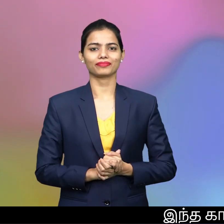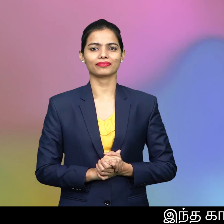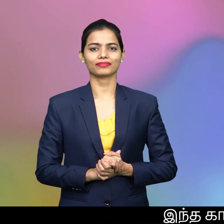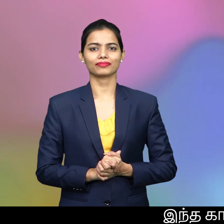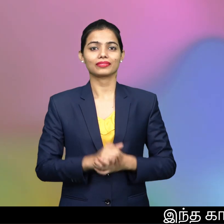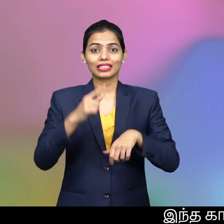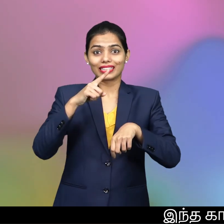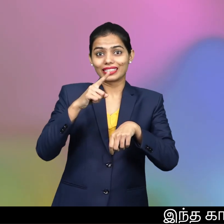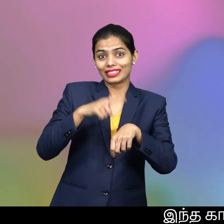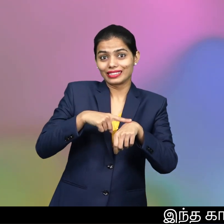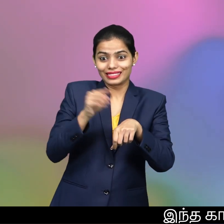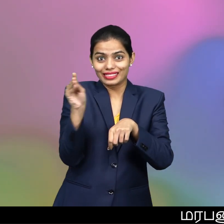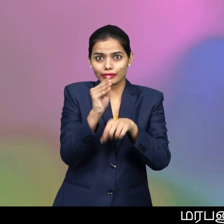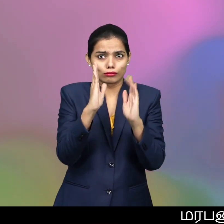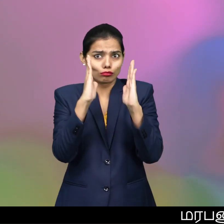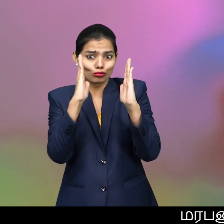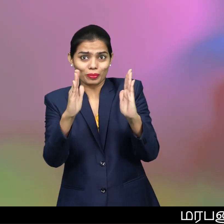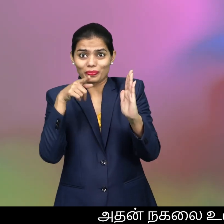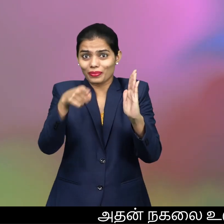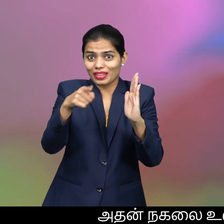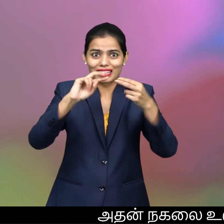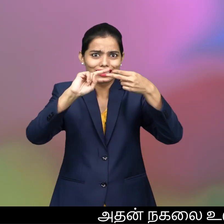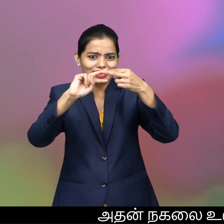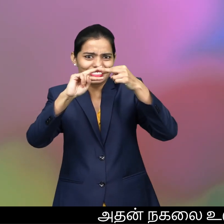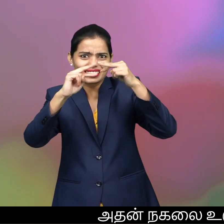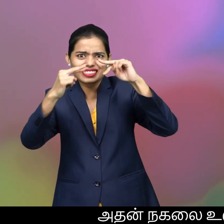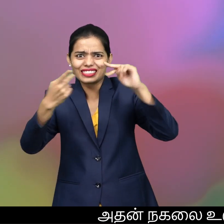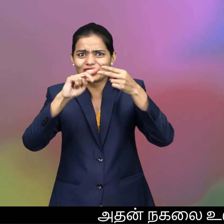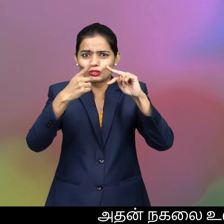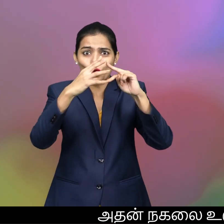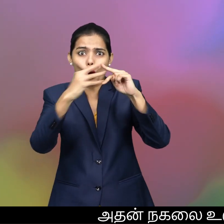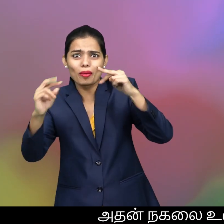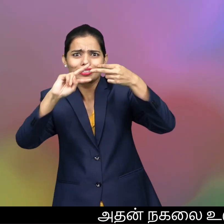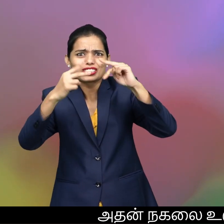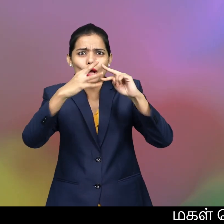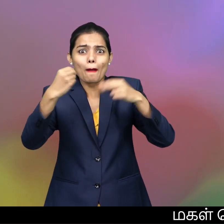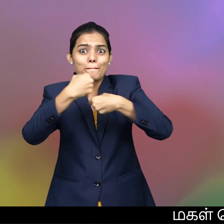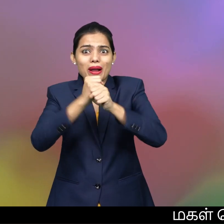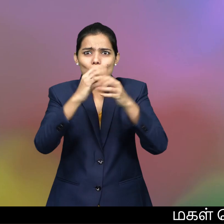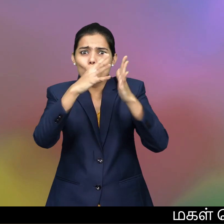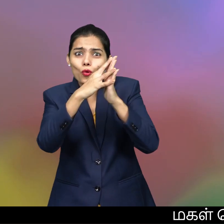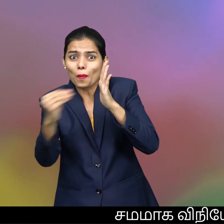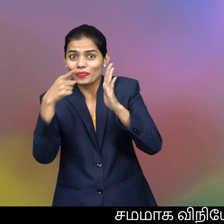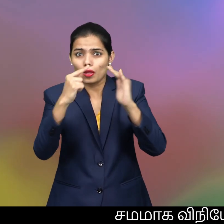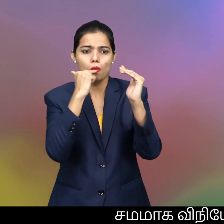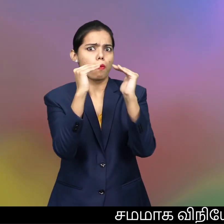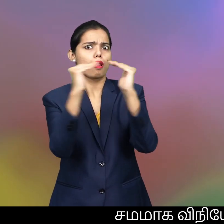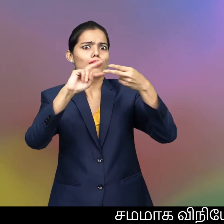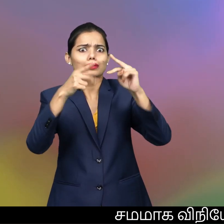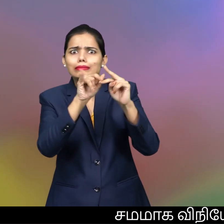இந்த காலகட்டத்தில் மரபணு பொருள் அதன் நகலை உருவாக்குகிறது மற்றும் மகள் செல்களுக்கு சமமாக